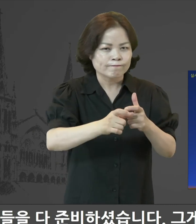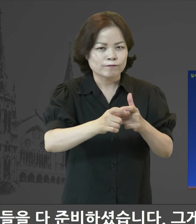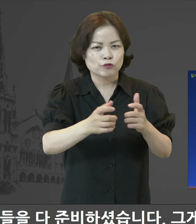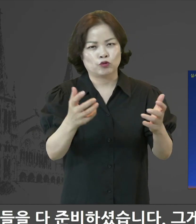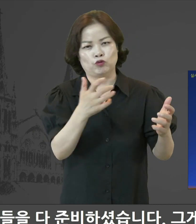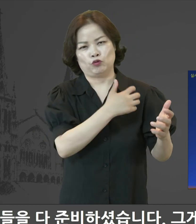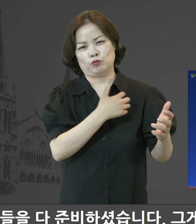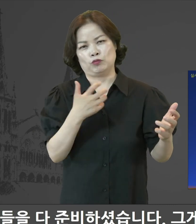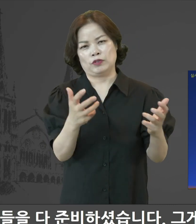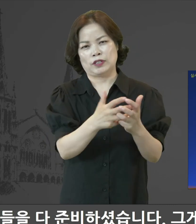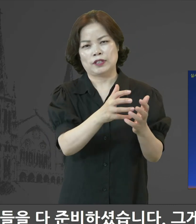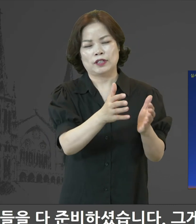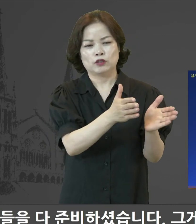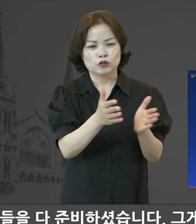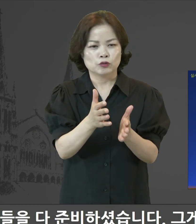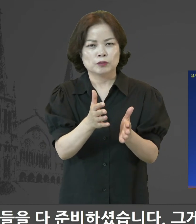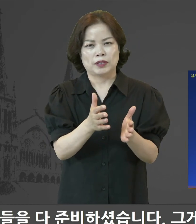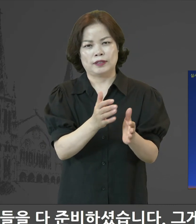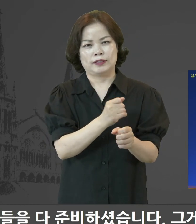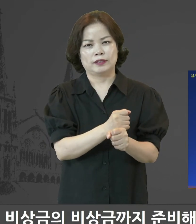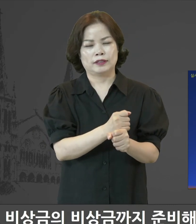그런 성격의 소유자였어요.